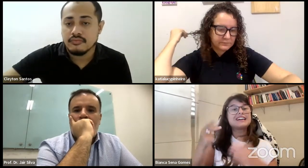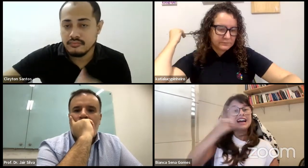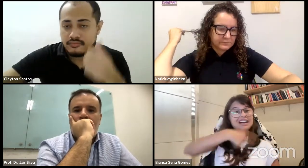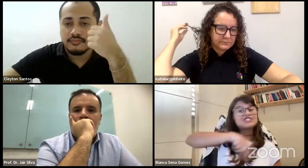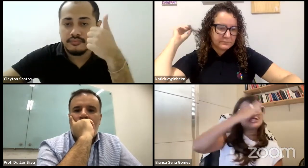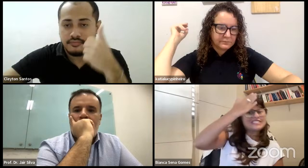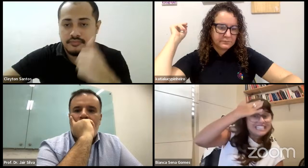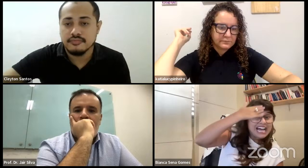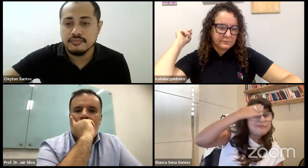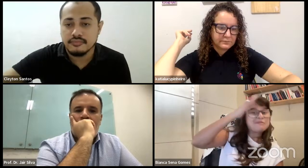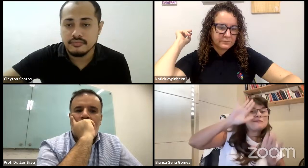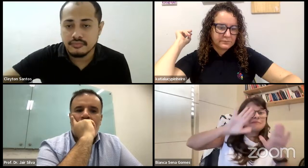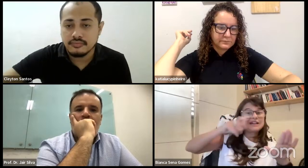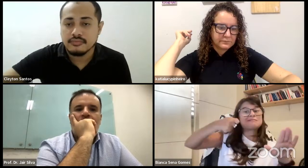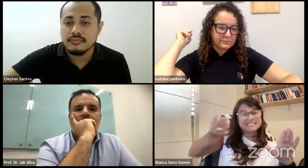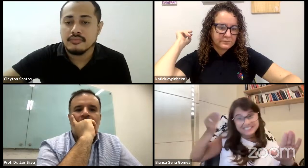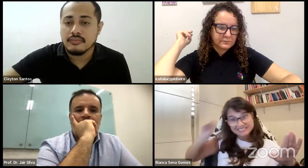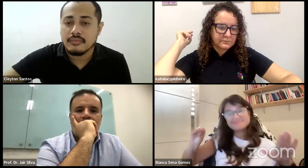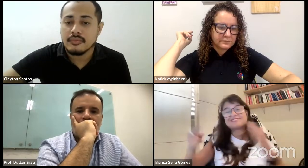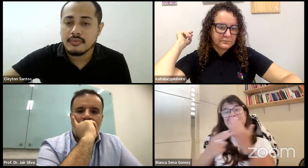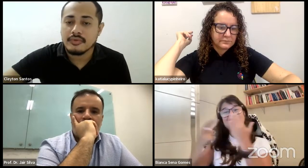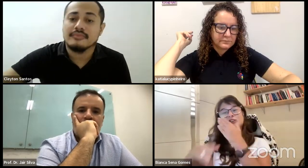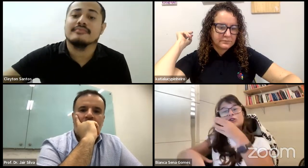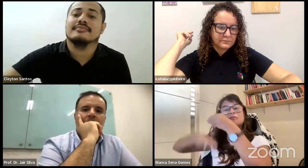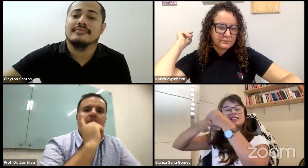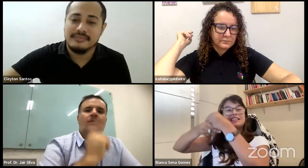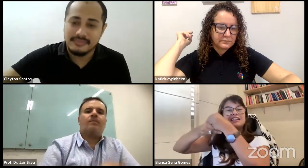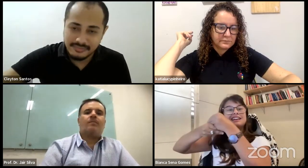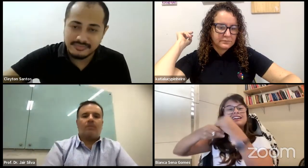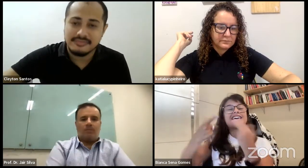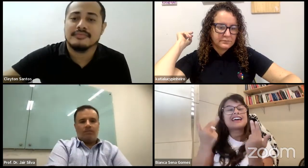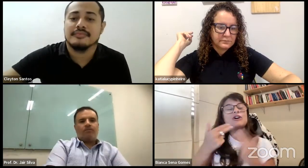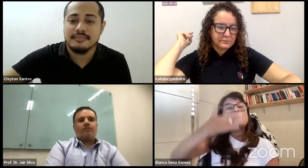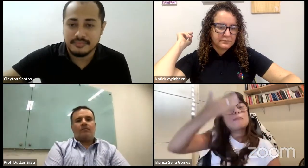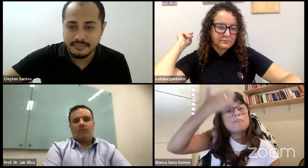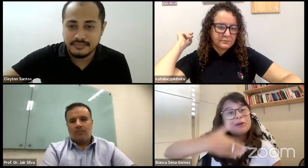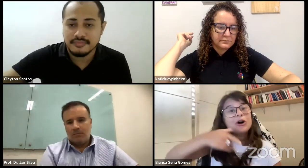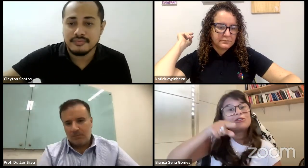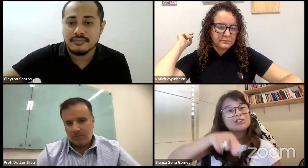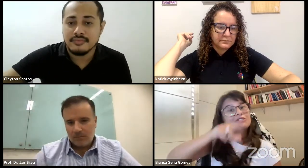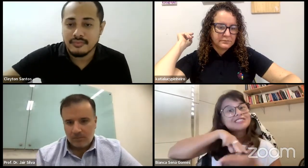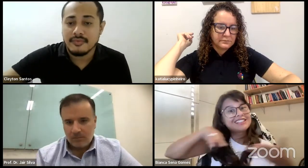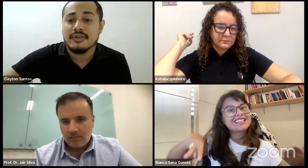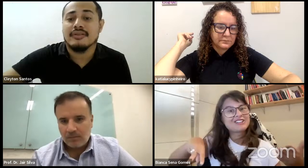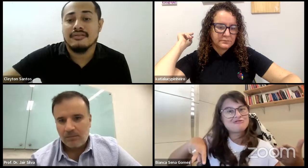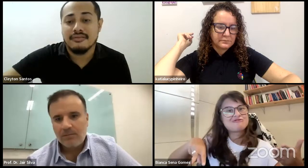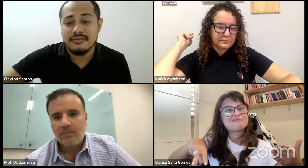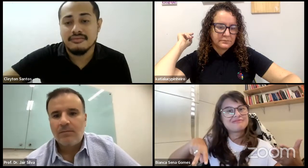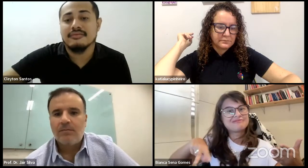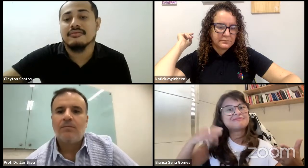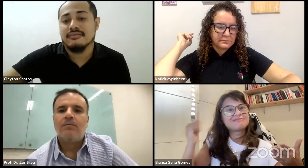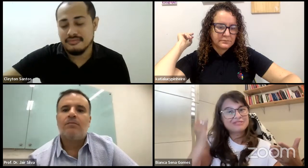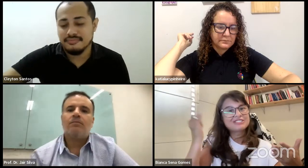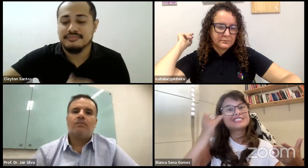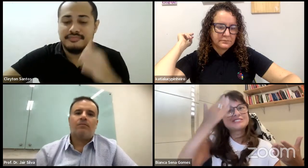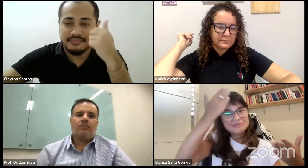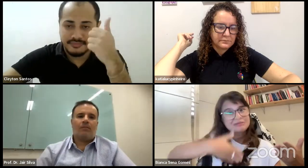onde você está partindo desse conceito de conforto linguístico ou de outros termos. Então eu peço que você releia